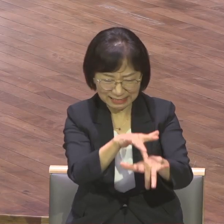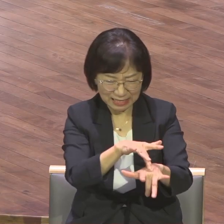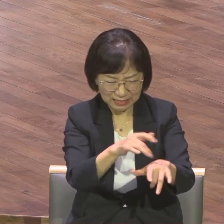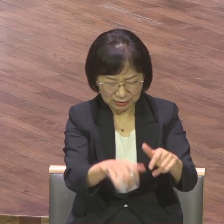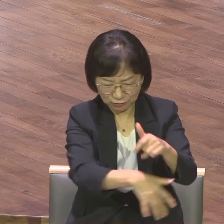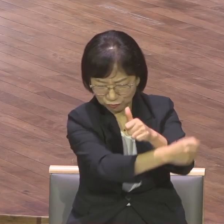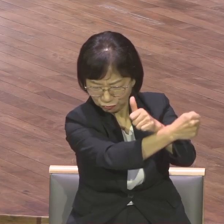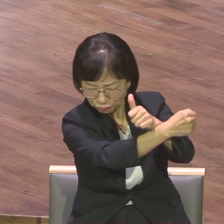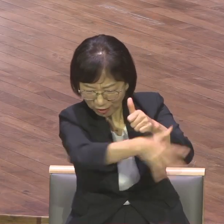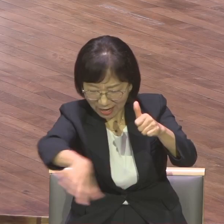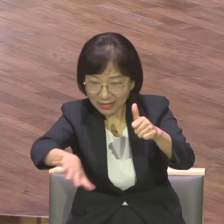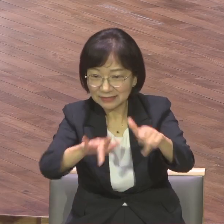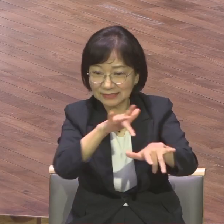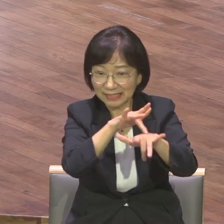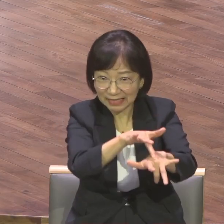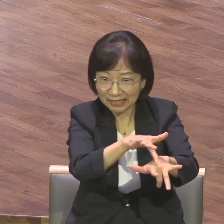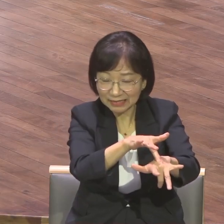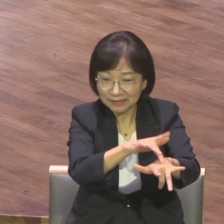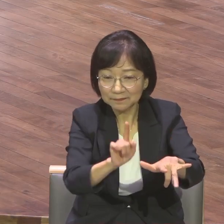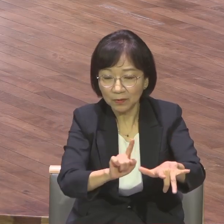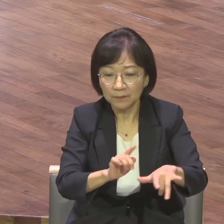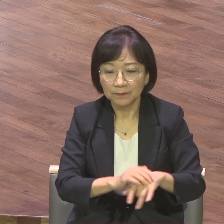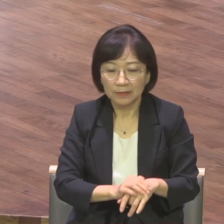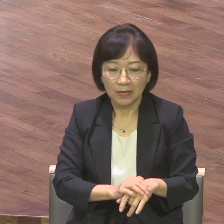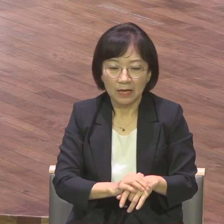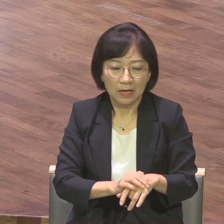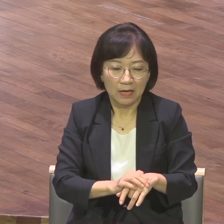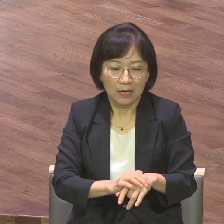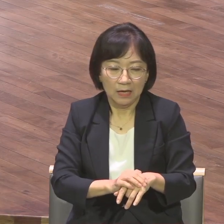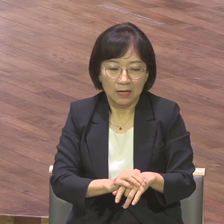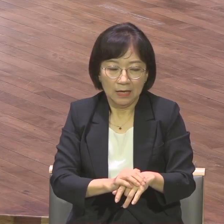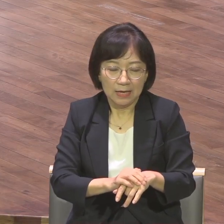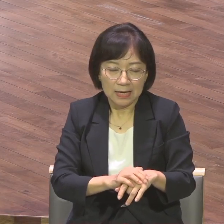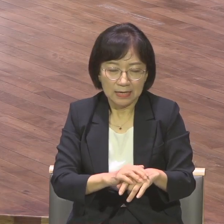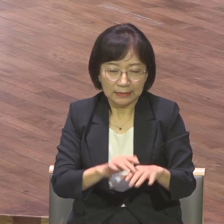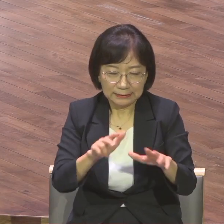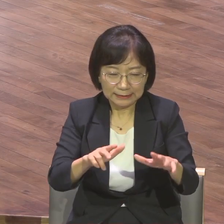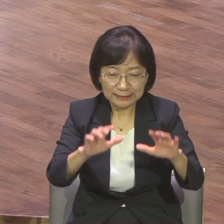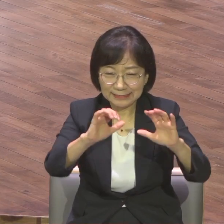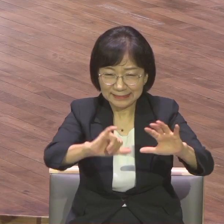그 귀신들은 이 땅에서 하나님 허락 속에 잠시